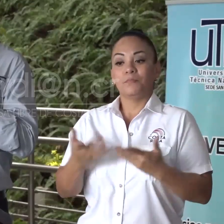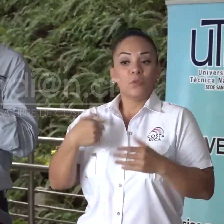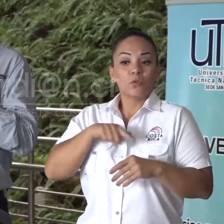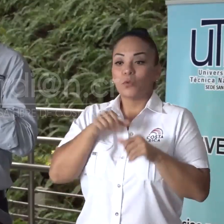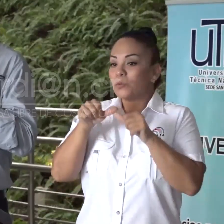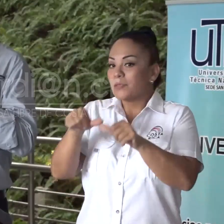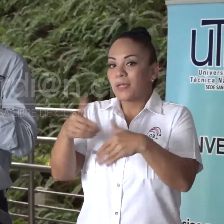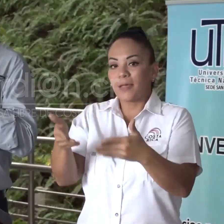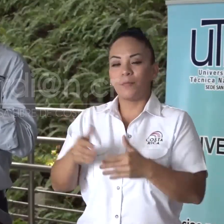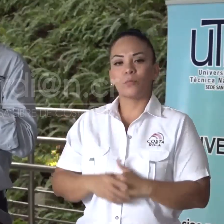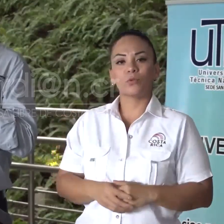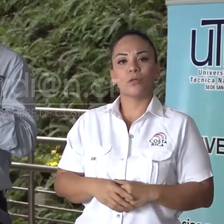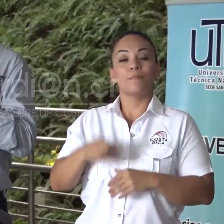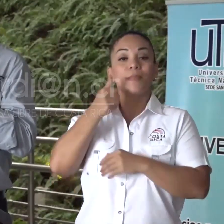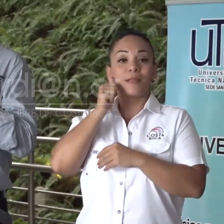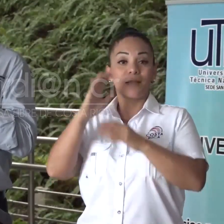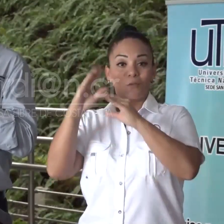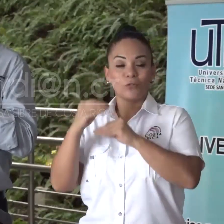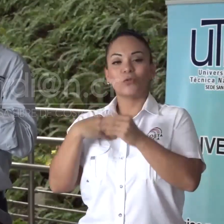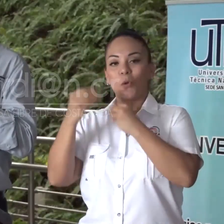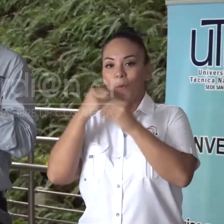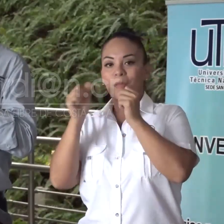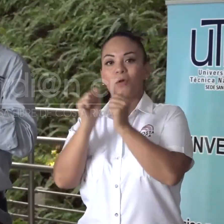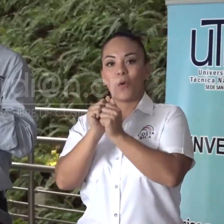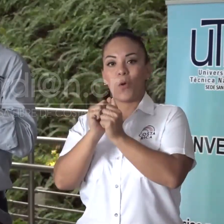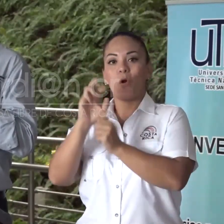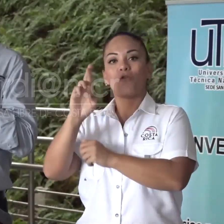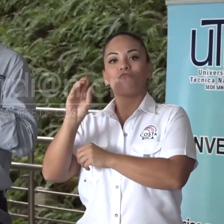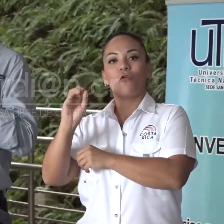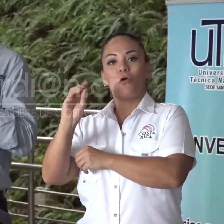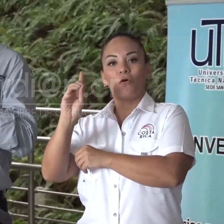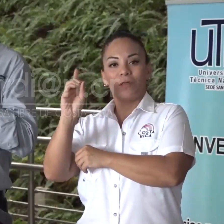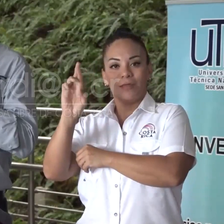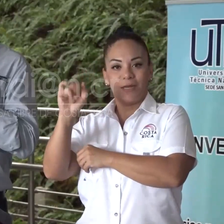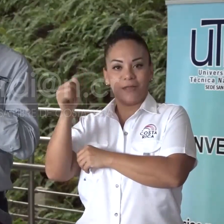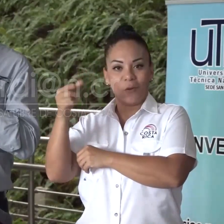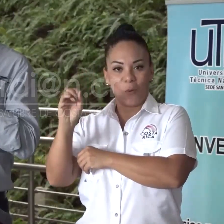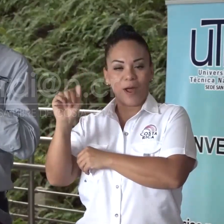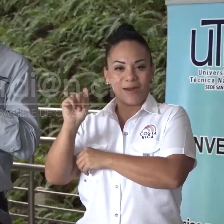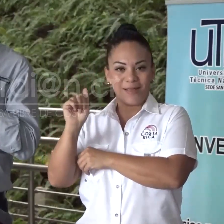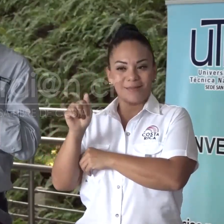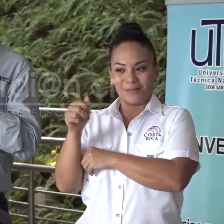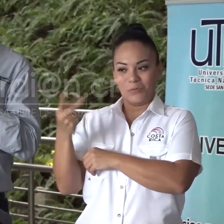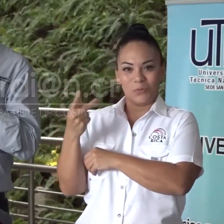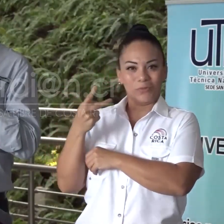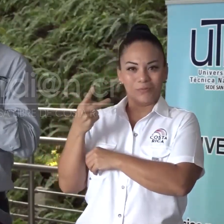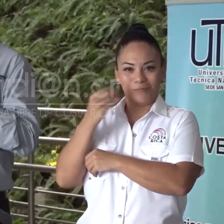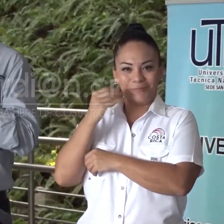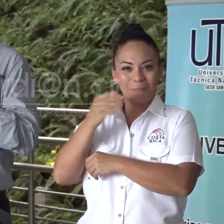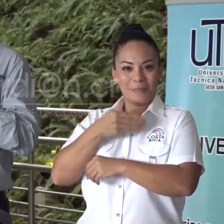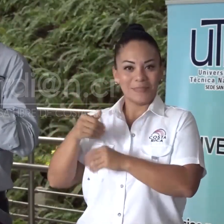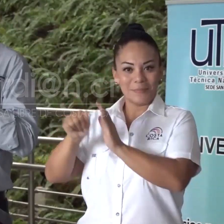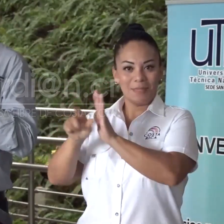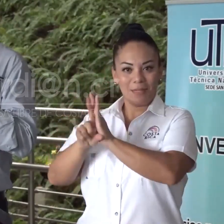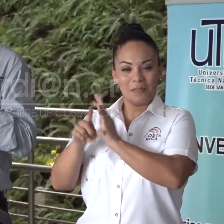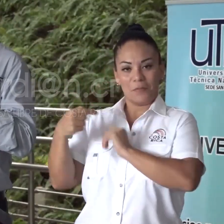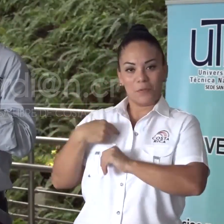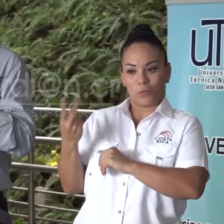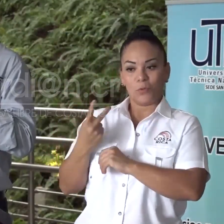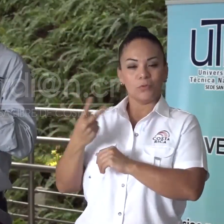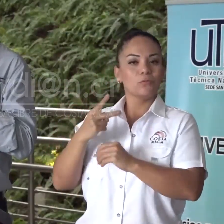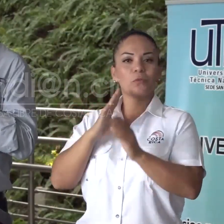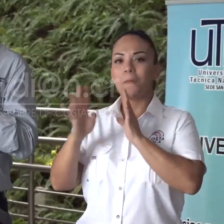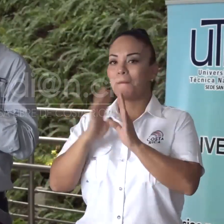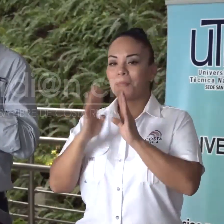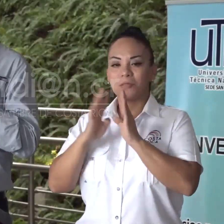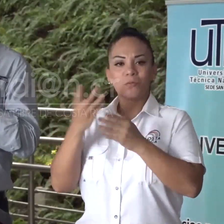seguimos. De hecho, anoche cené con don Rodrigo Arias, lo teníamos planeado antes del miércoles, una conversación como siempre